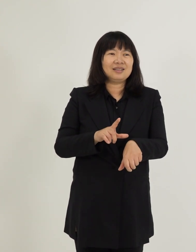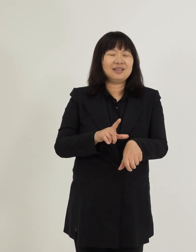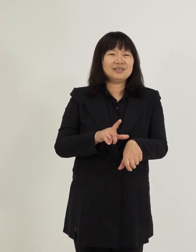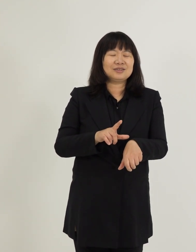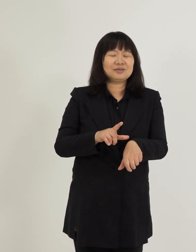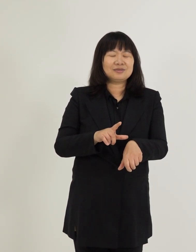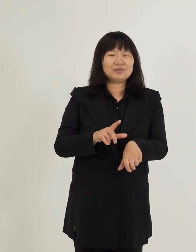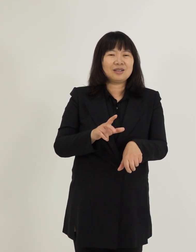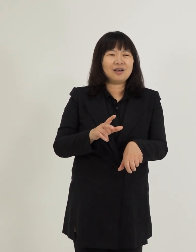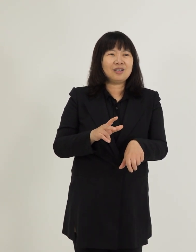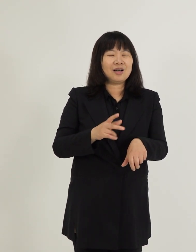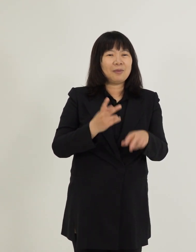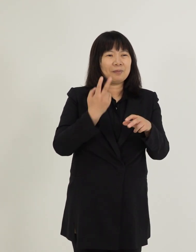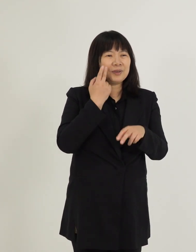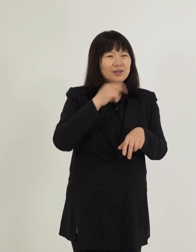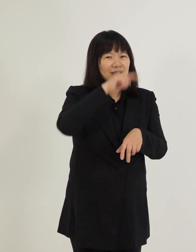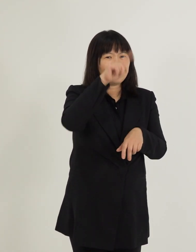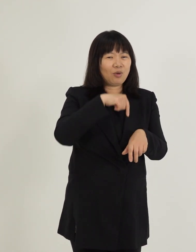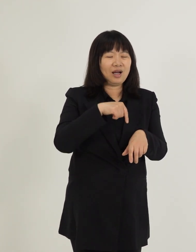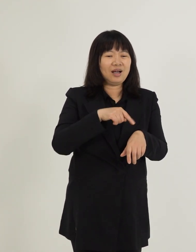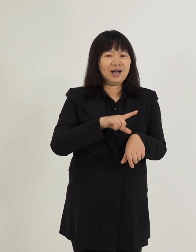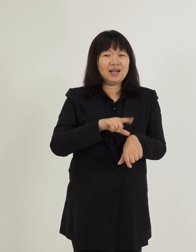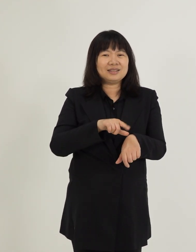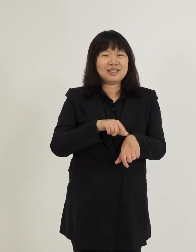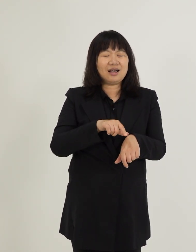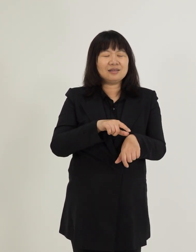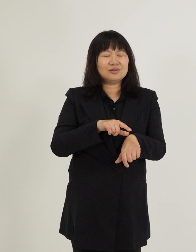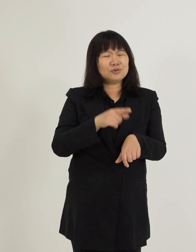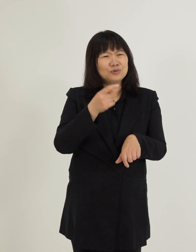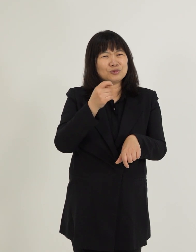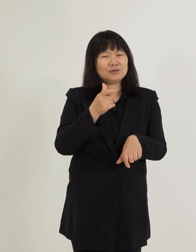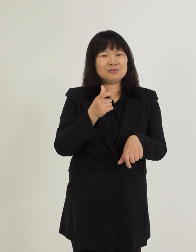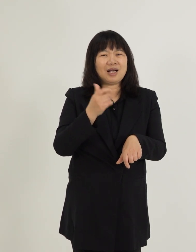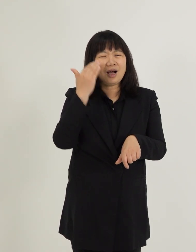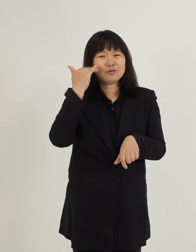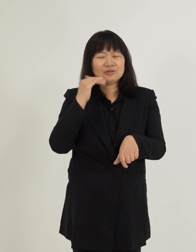와요. 그래서 나를 깨우는 거예요. 걱정하지 마세요.